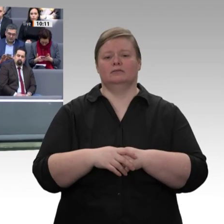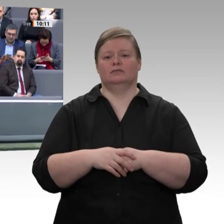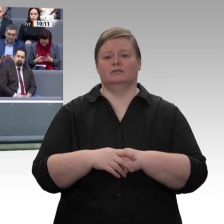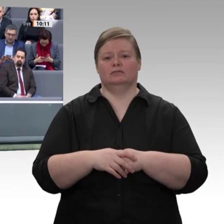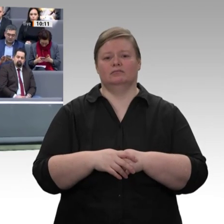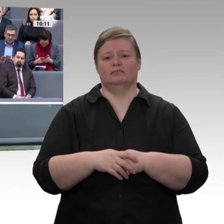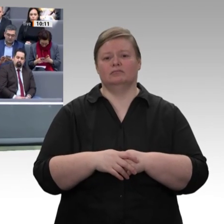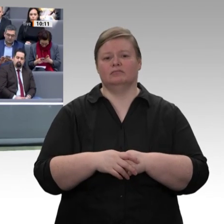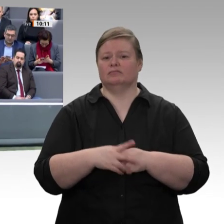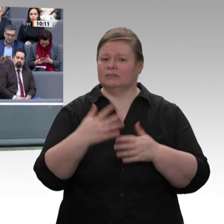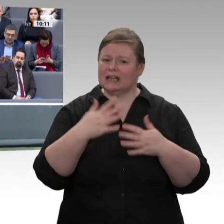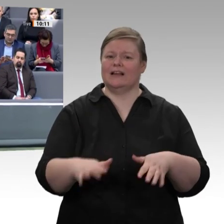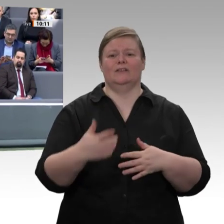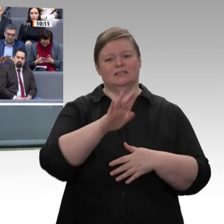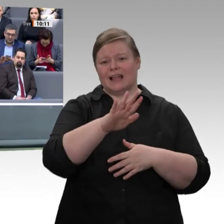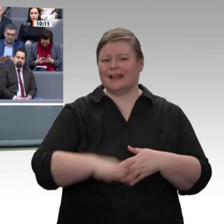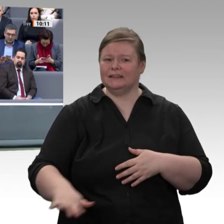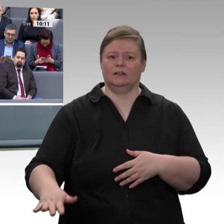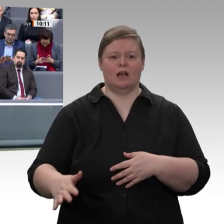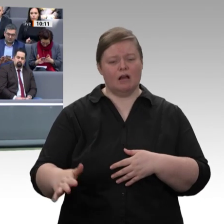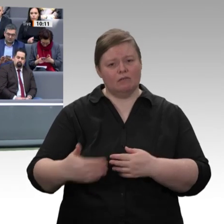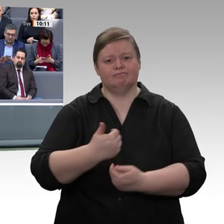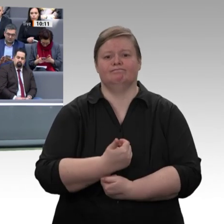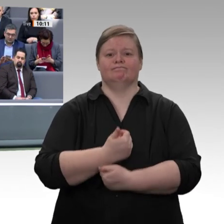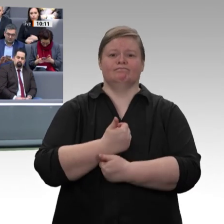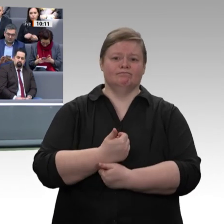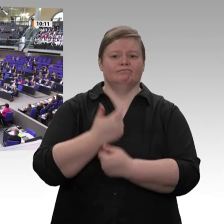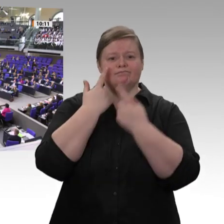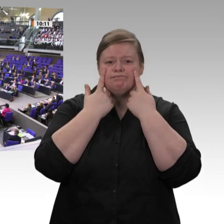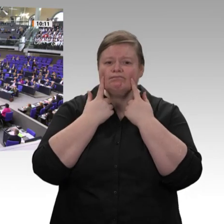Und das muss uns doch alle aufrütteln.